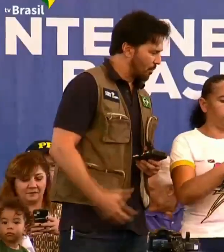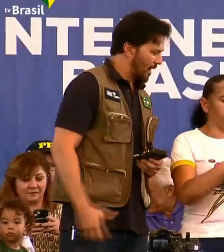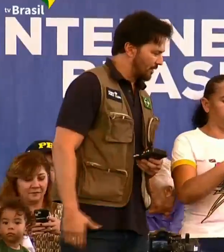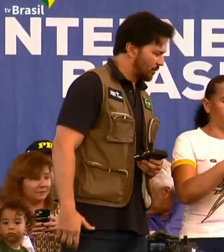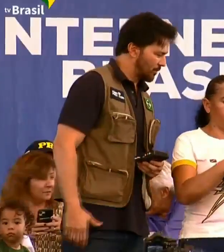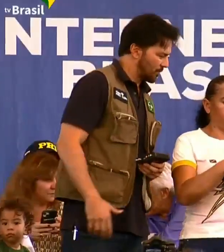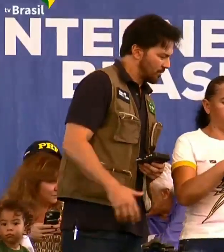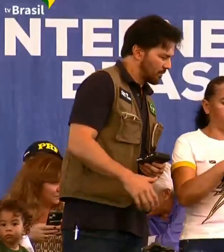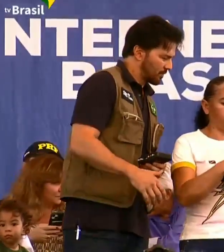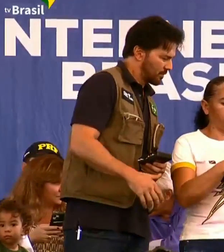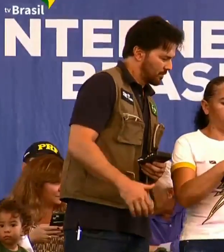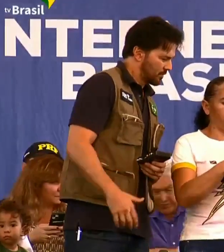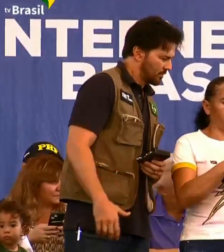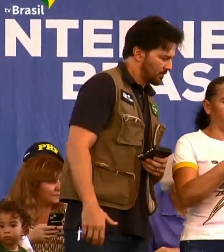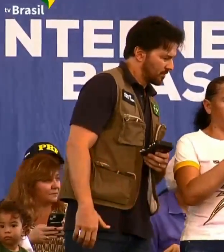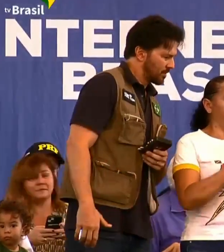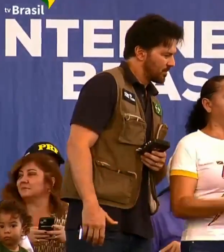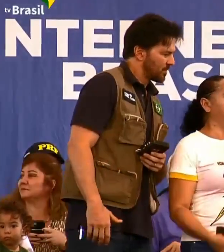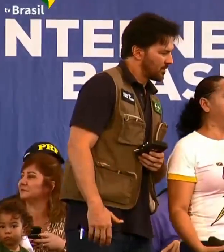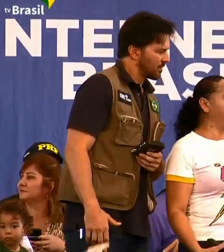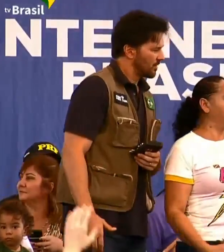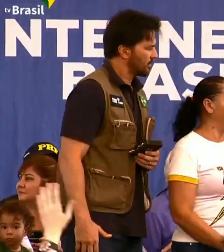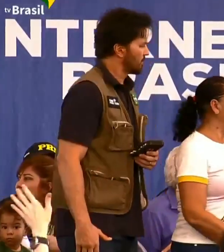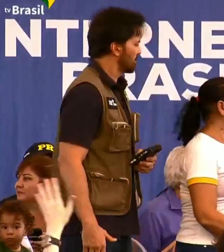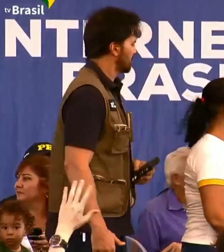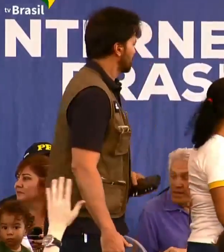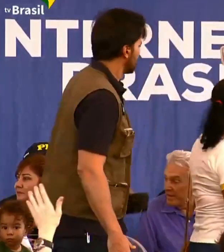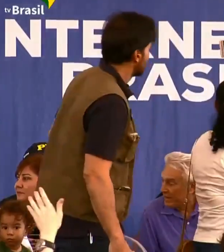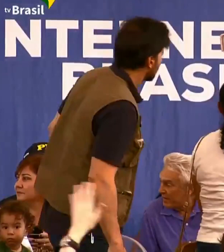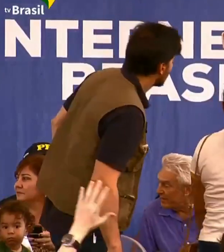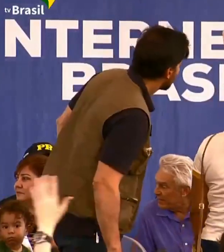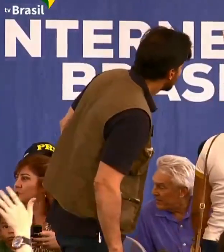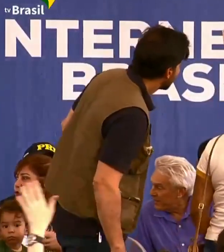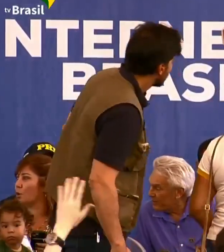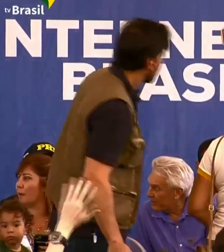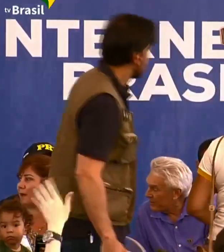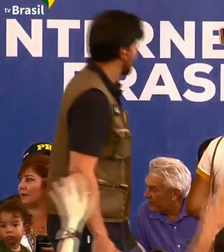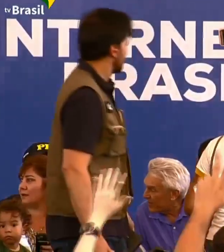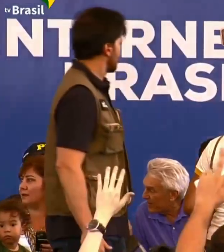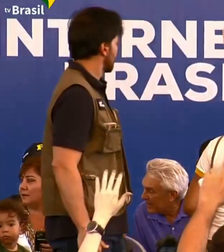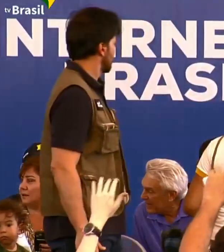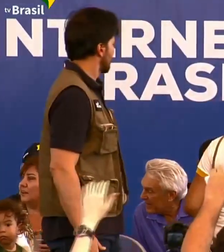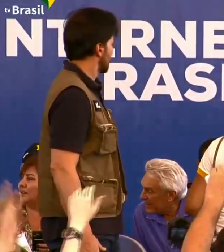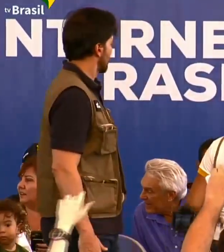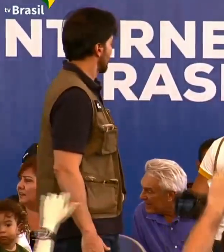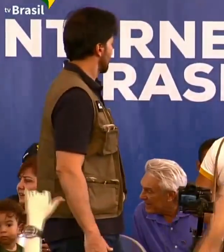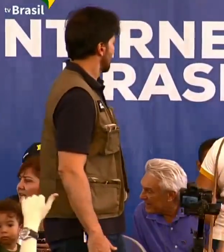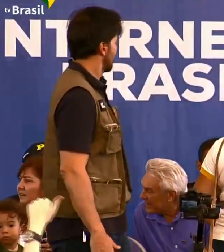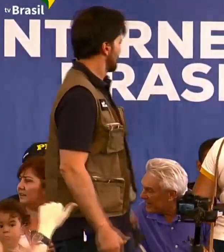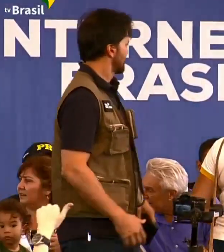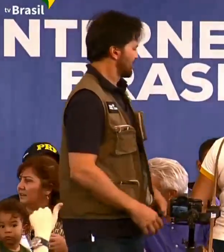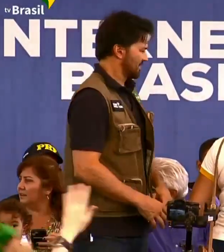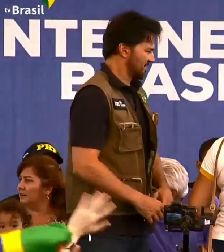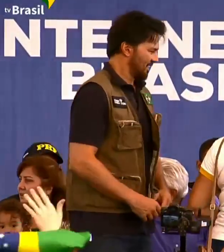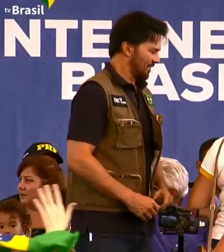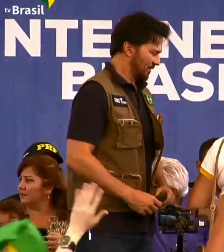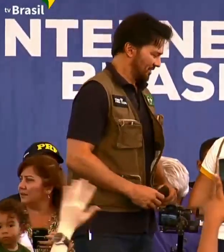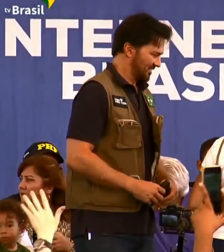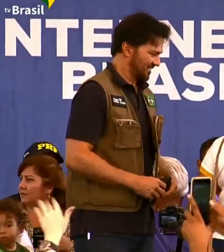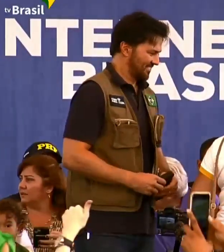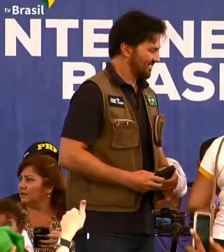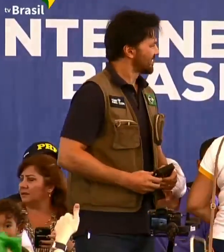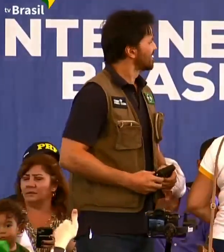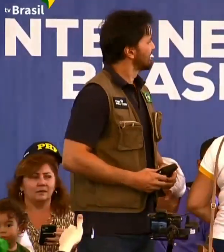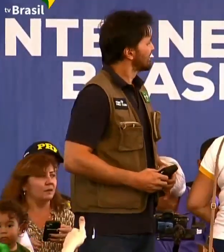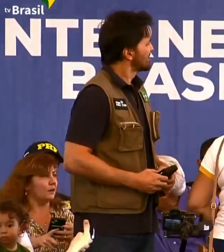e foram entregues dois mil e 700 títulos fundiários por meio do INCRA o Instituto Nacional de colonização